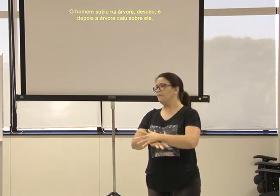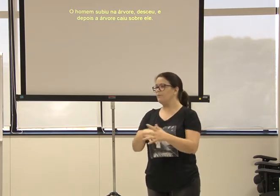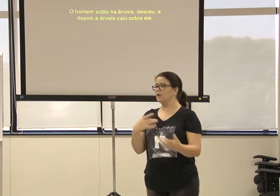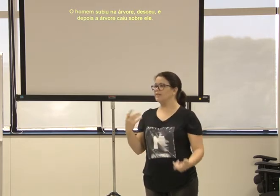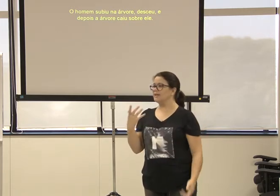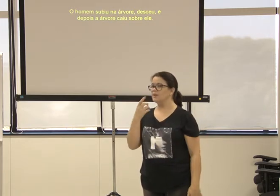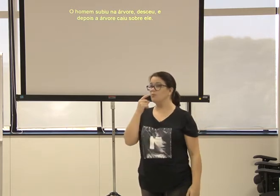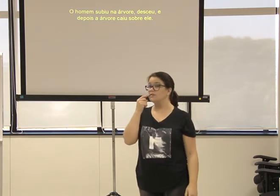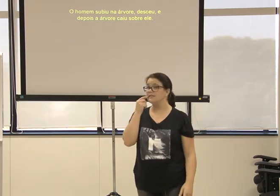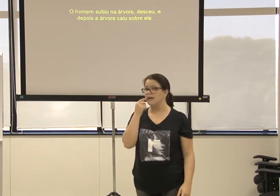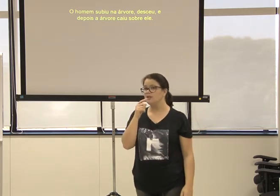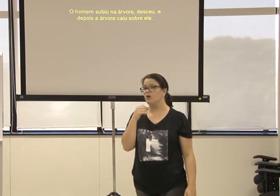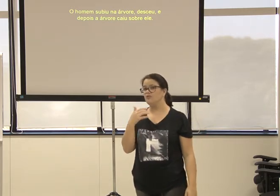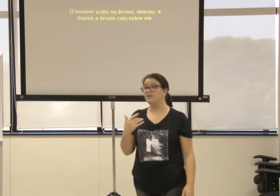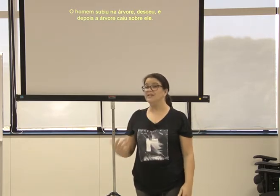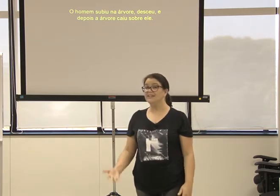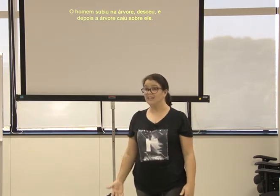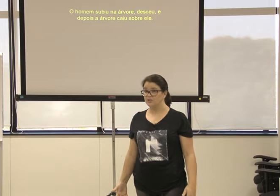porque tem que mostrar que houve dano.